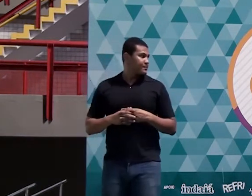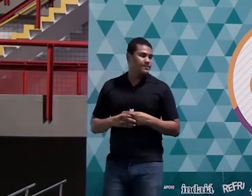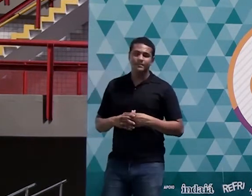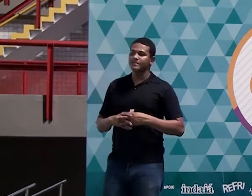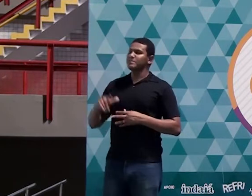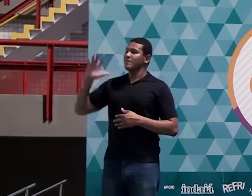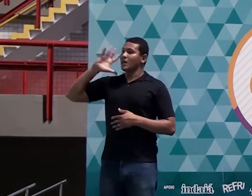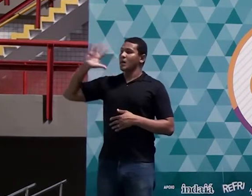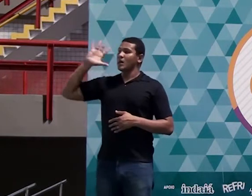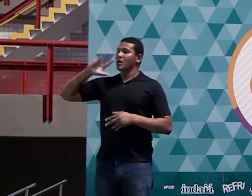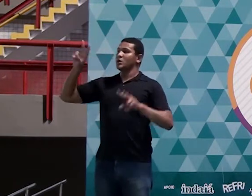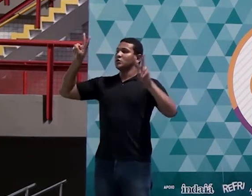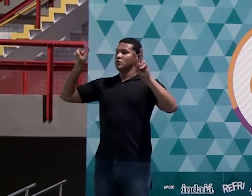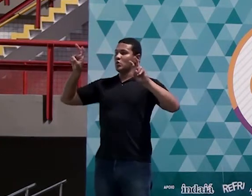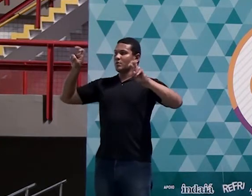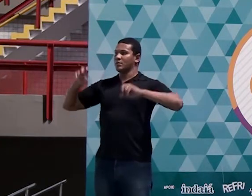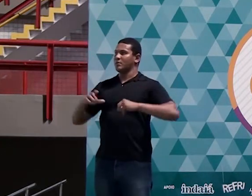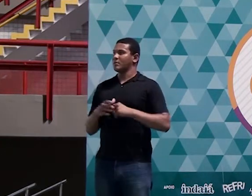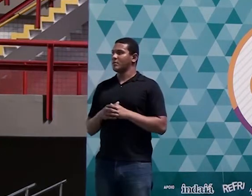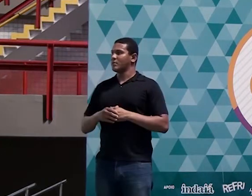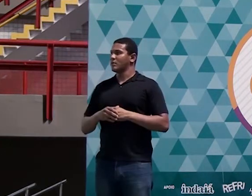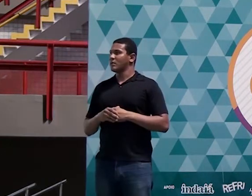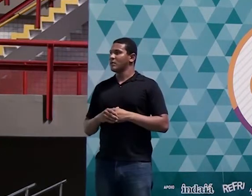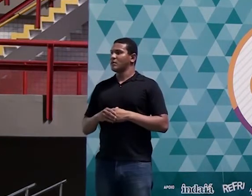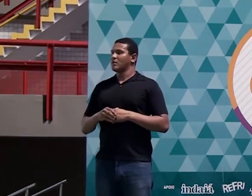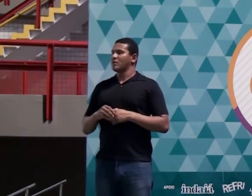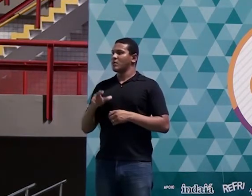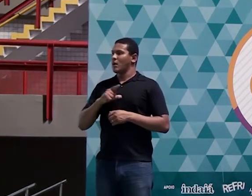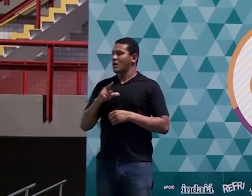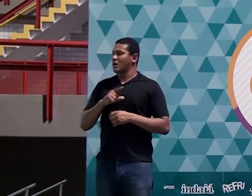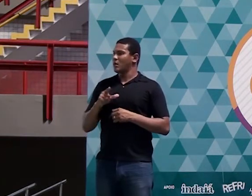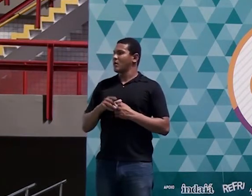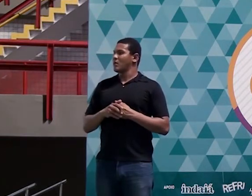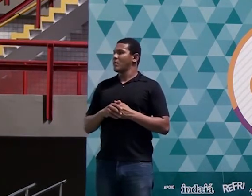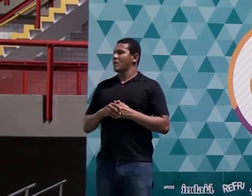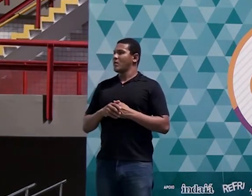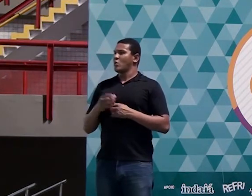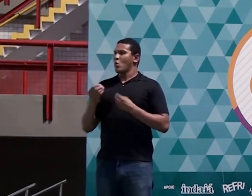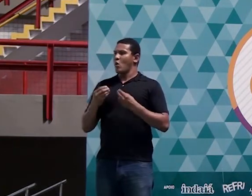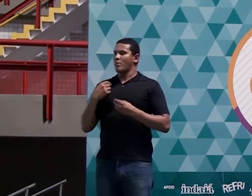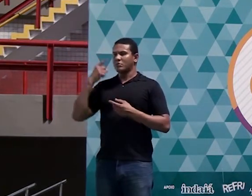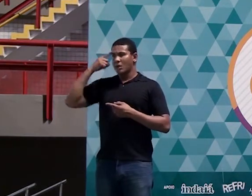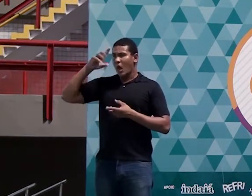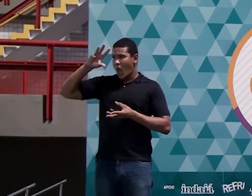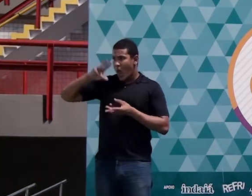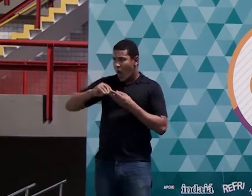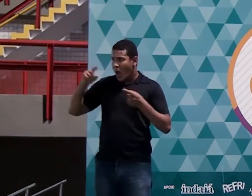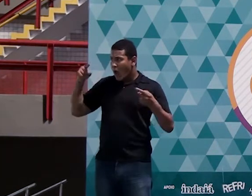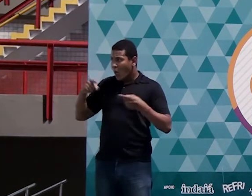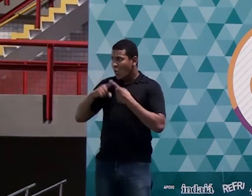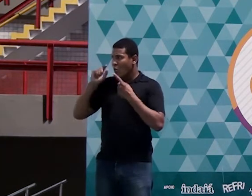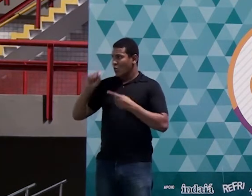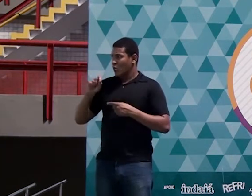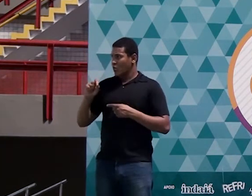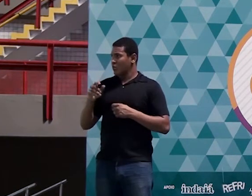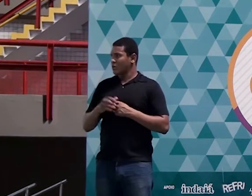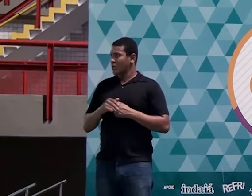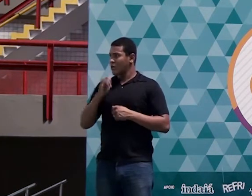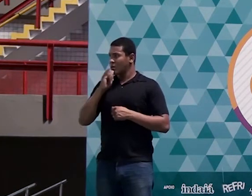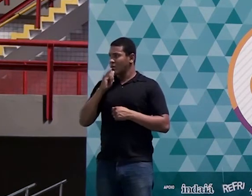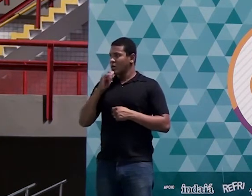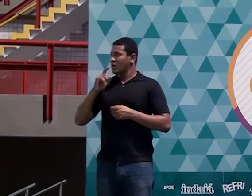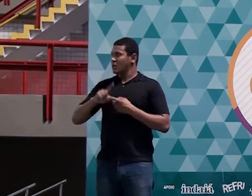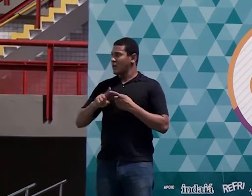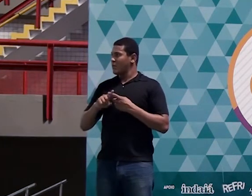Refletindo sobre essa afirmação, pode-se concluir que a prosperidade das cidades medievais, com seus mercadores e